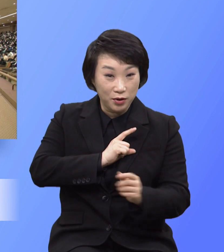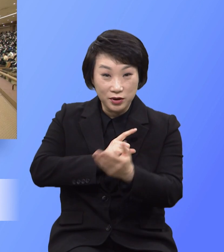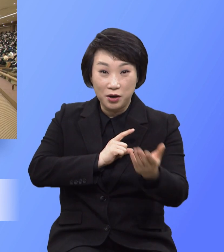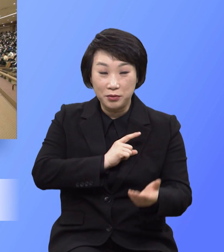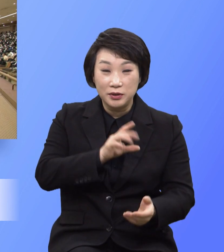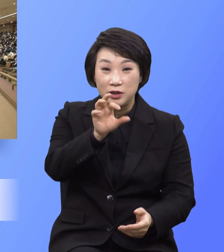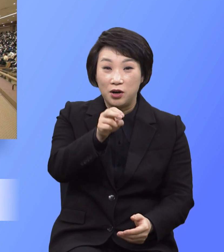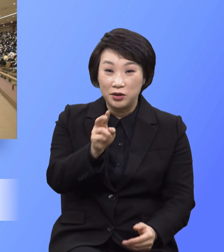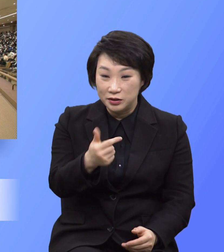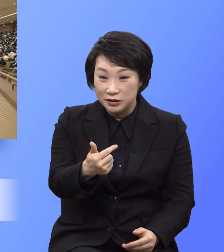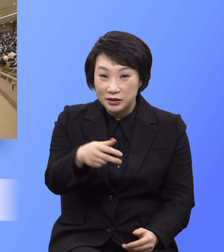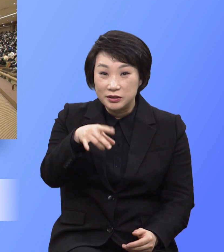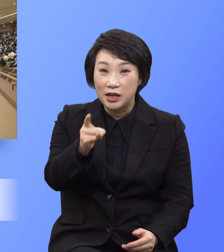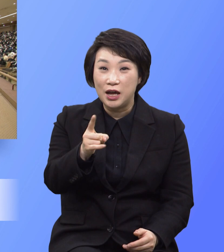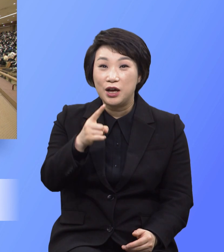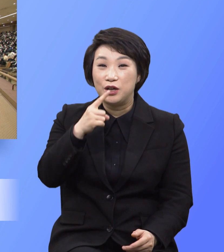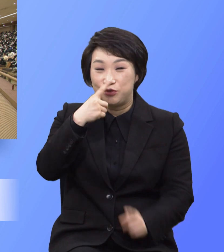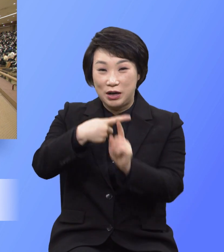시작.